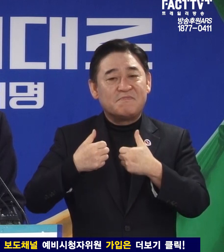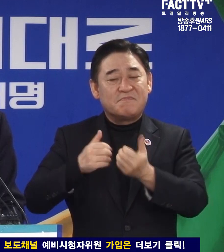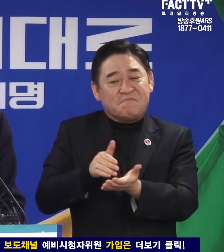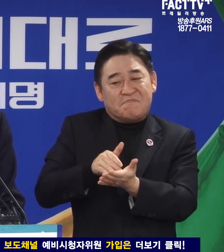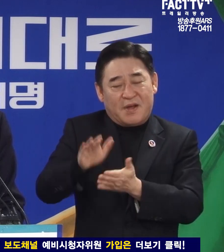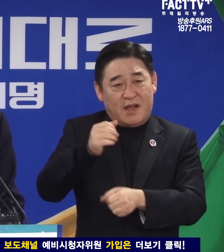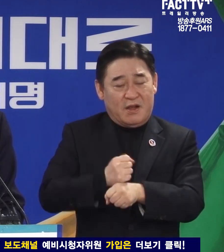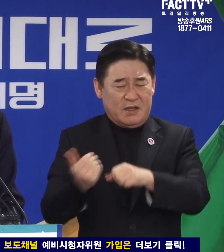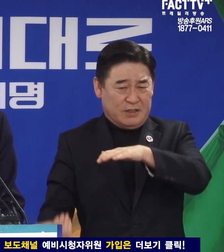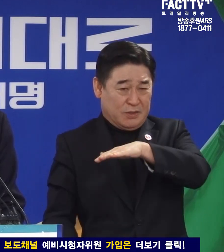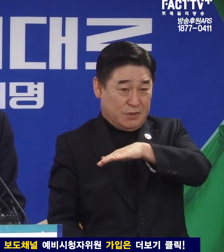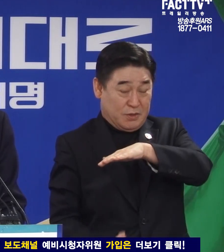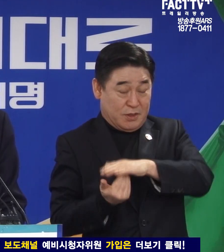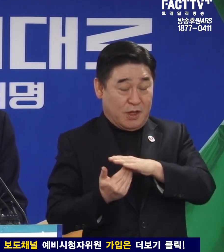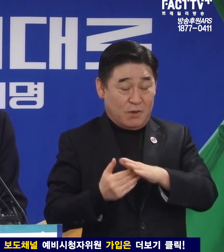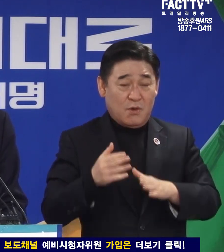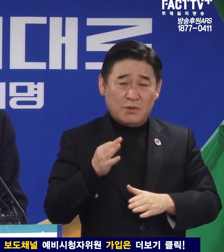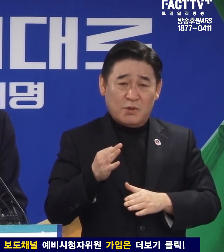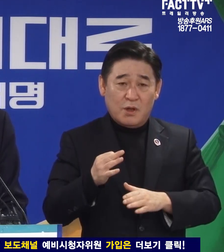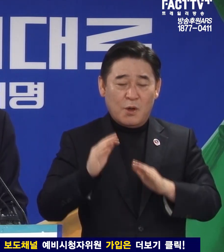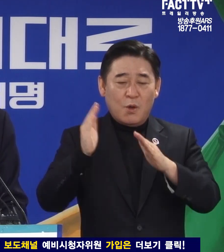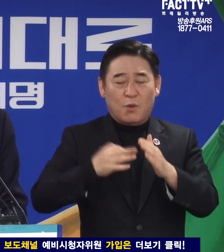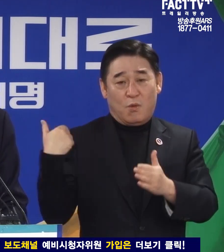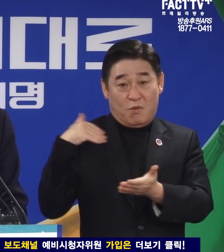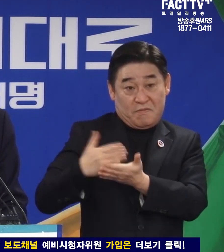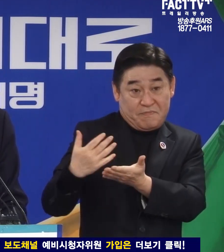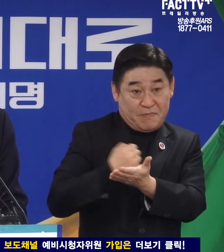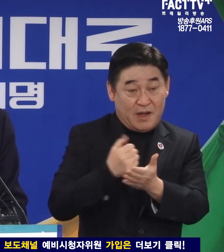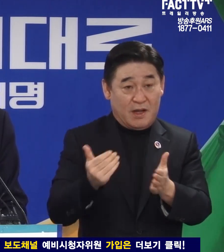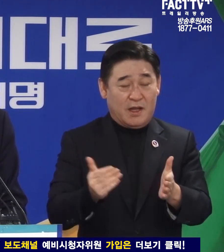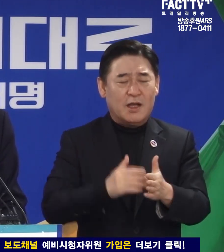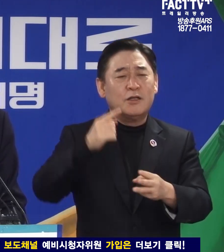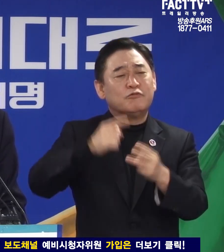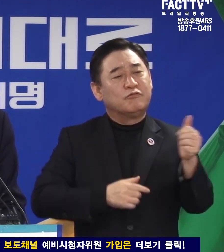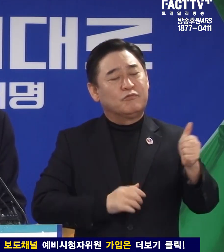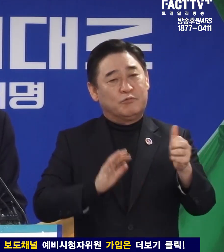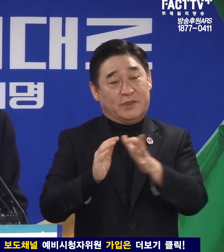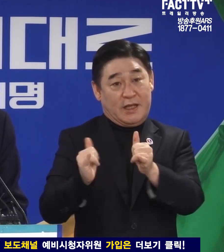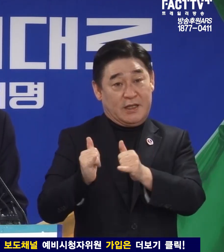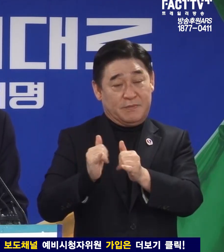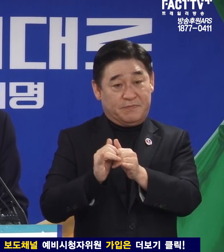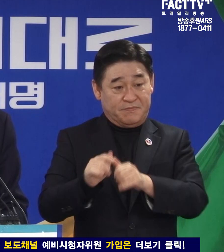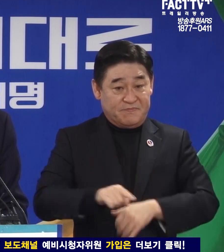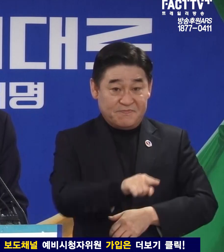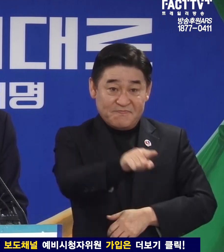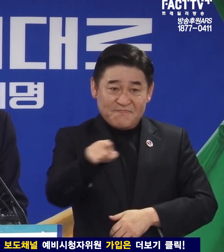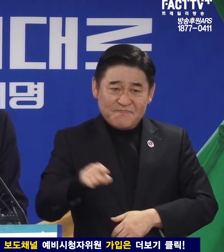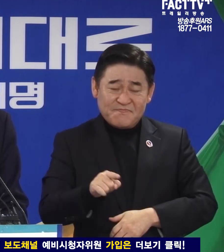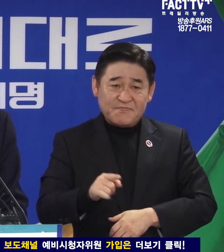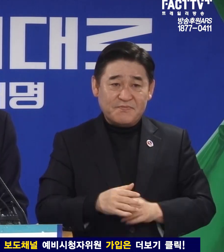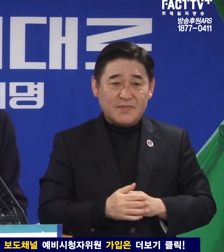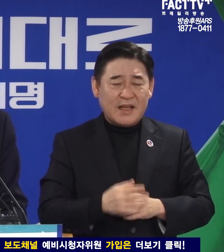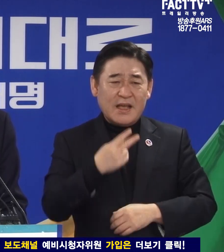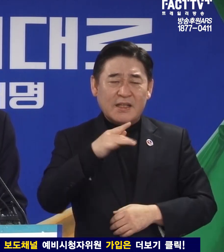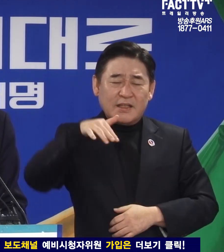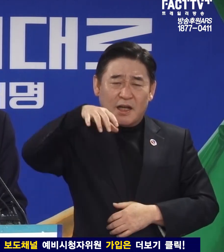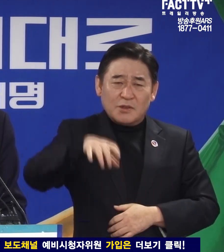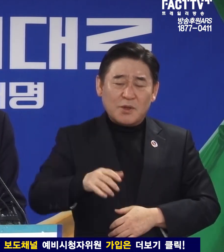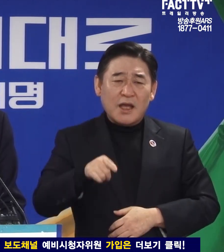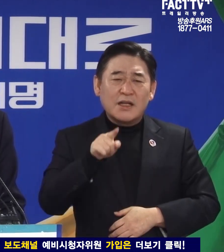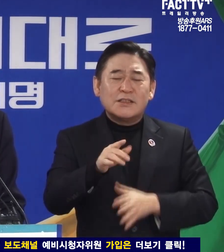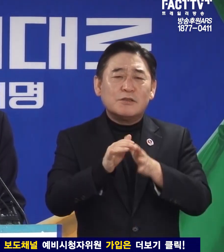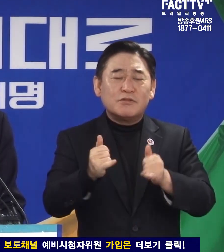역대 최고액의 공공환수를 이뤄냈습니다. 윤석열 후보와 국민의힘 인사들은 계속 대장동의